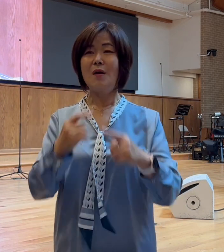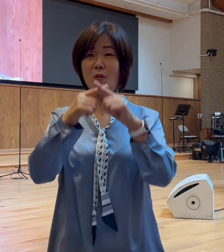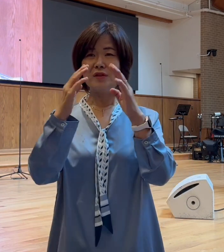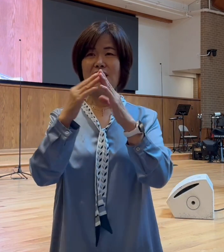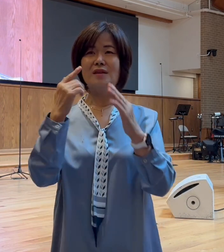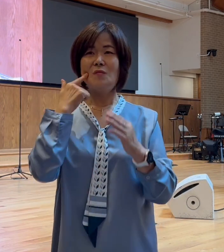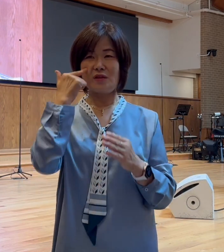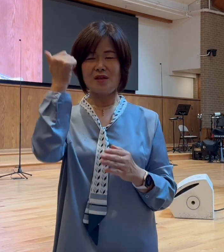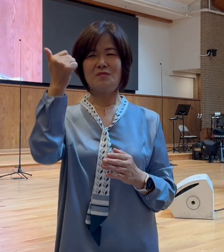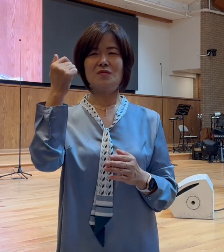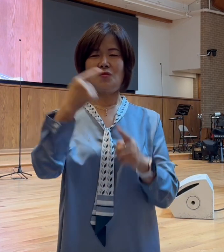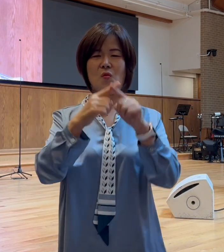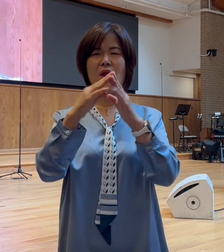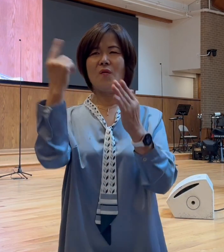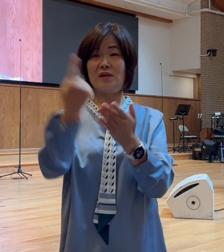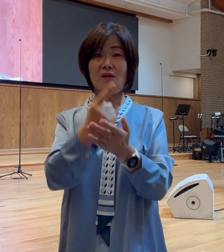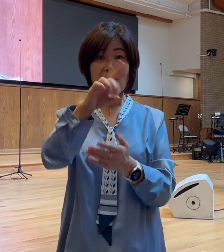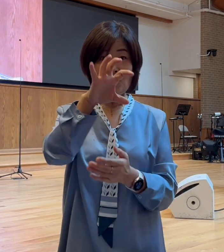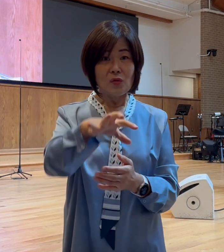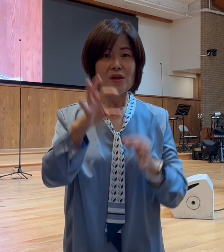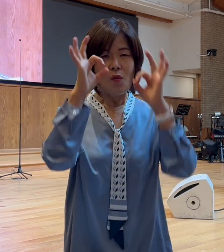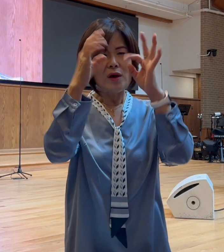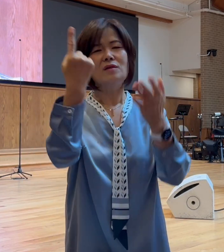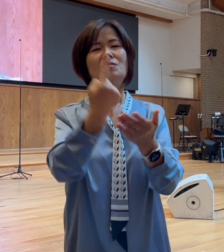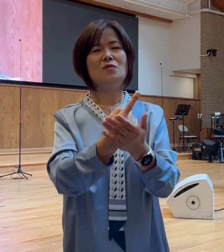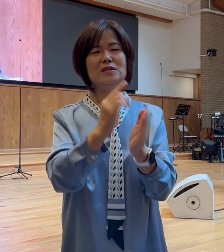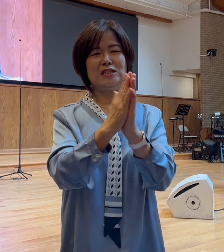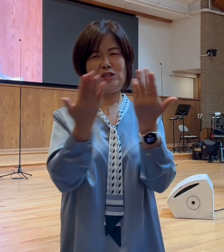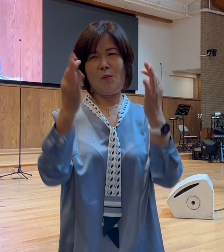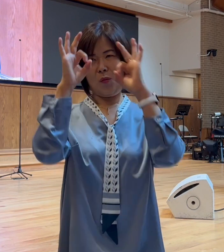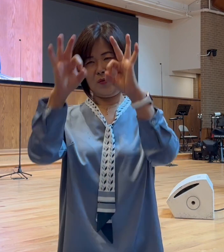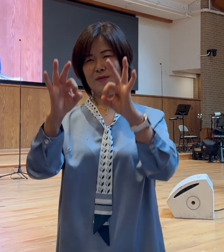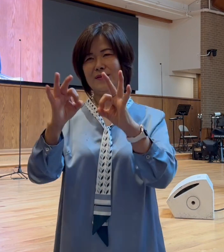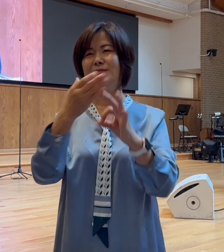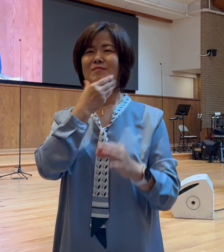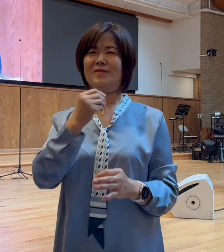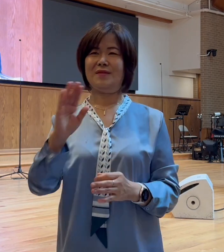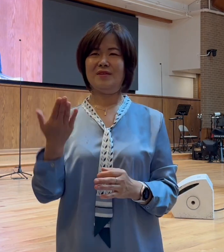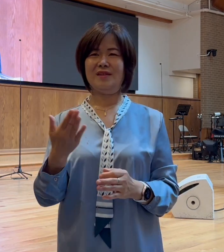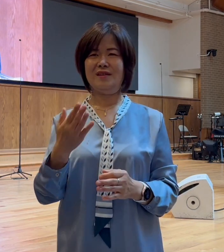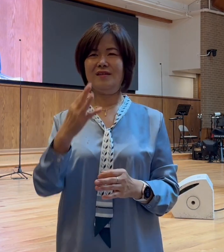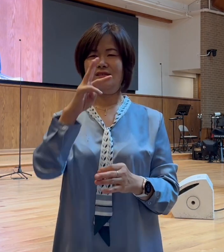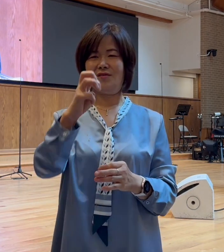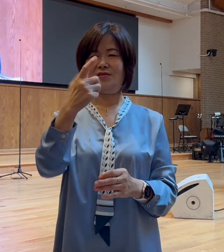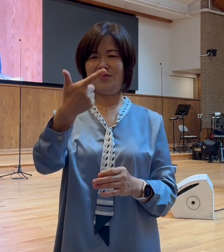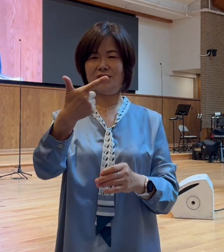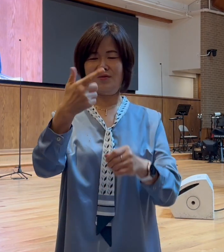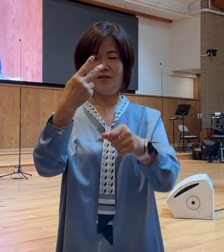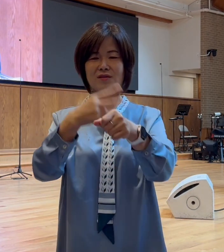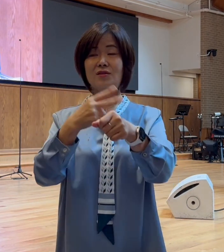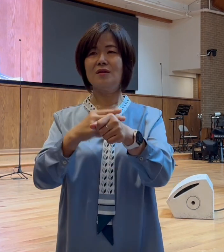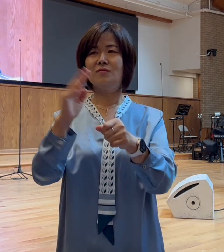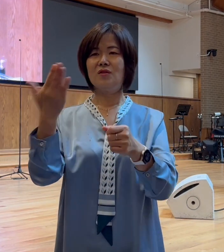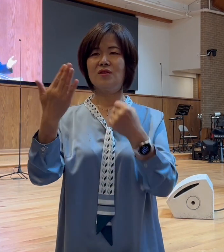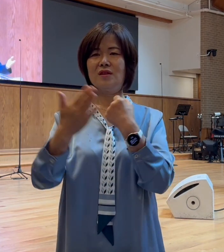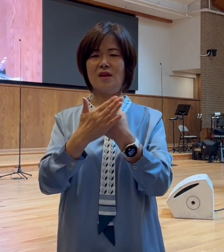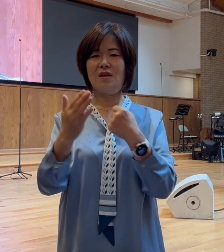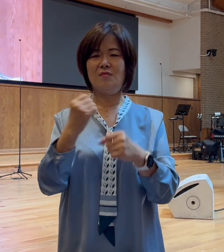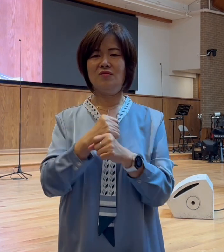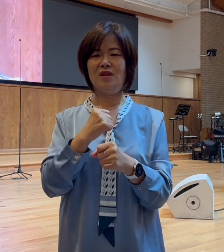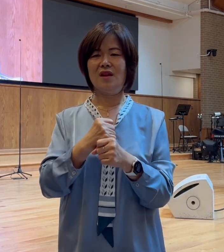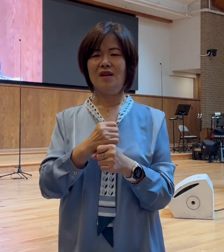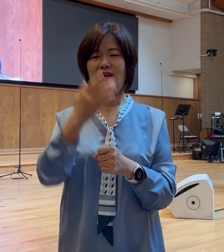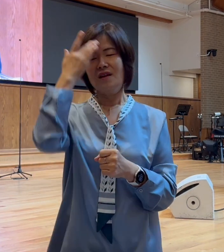와서 목회 현장을 보는 것입니다. 36세 선생이 되기 때문에 나이 차도 별로